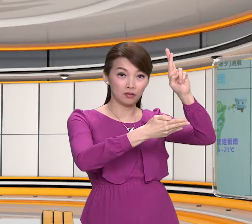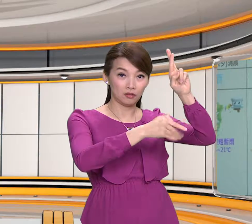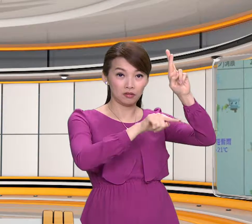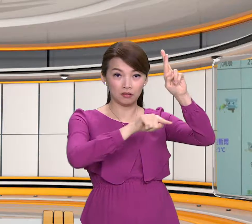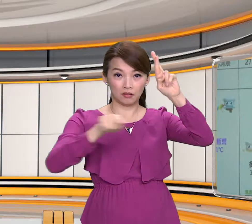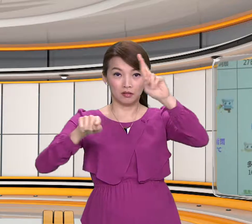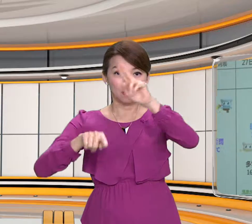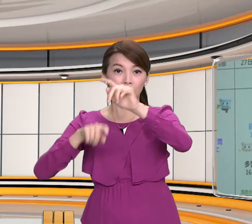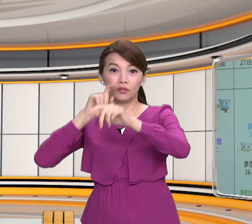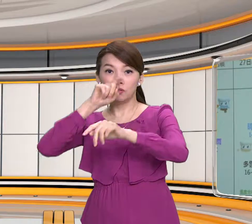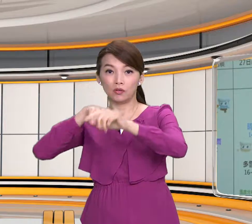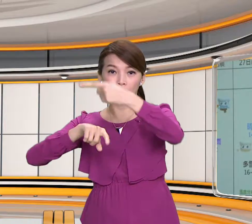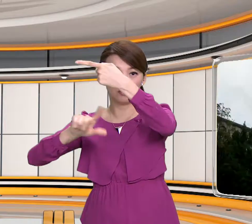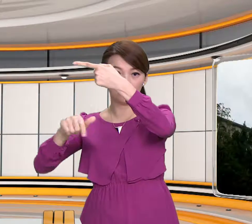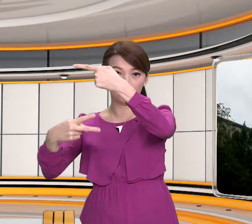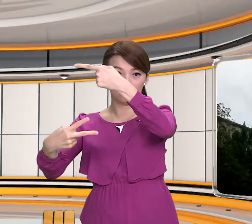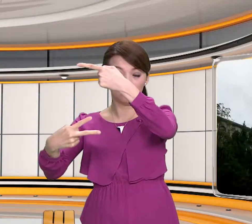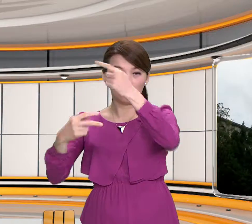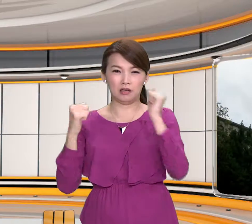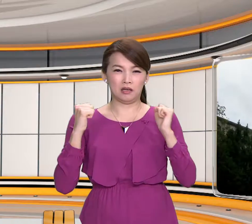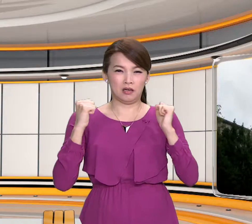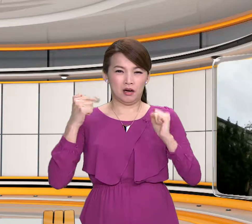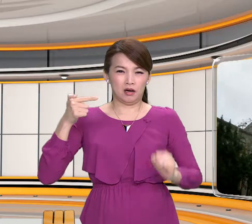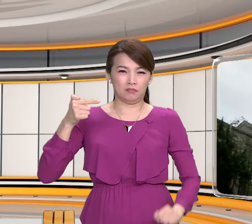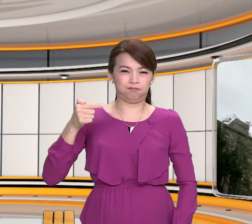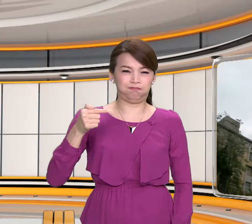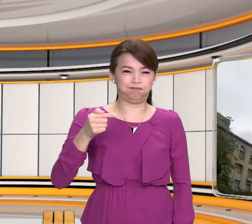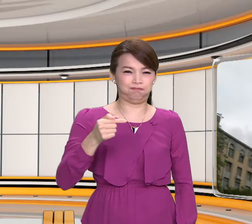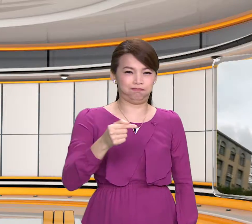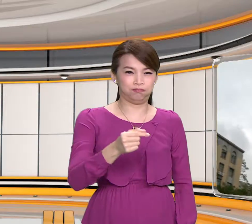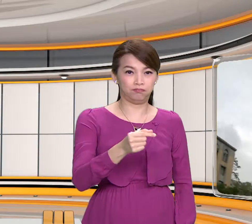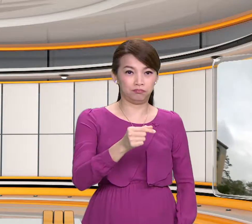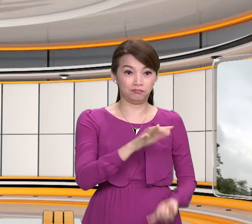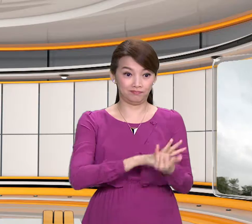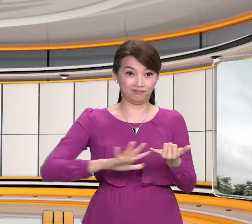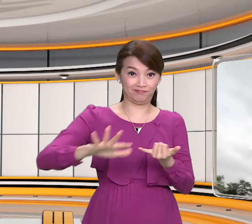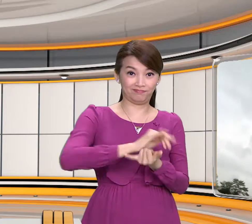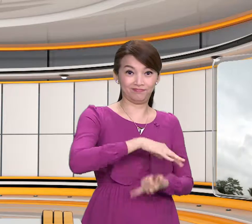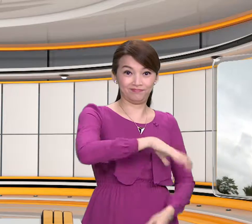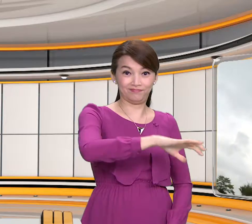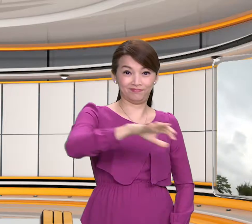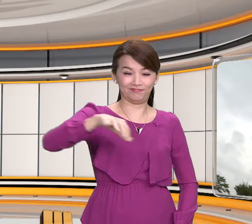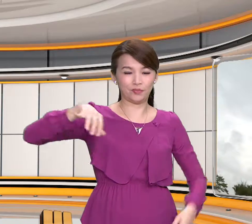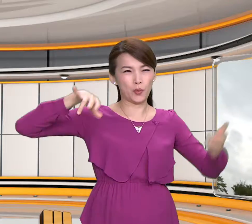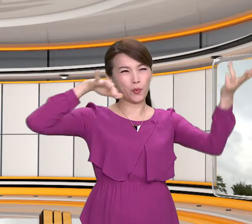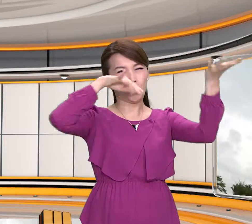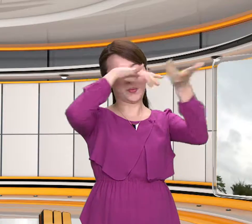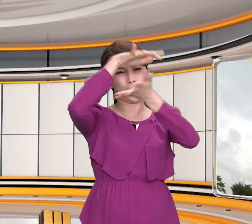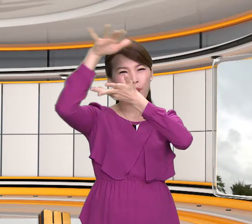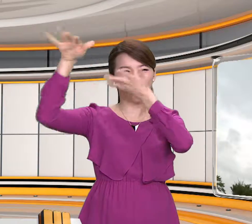二，冷气团减弱，全台各地都是多云到晴的好天气。